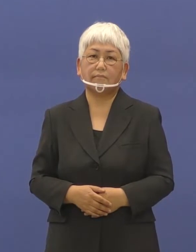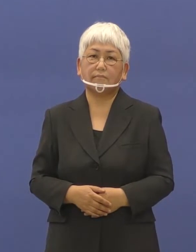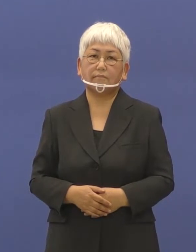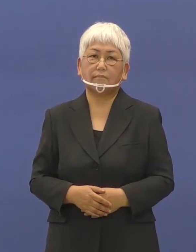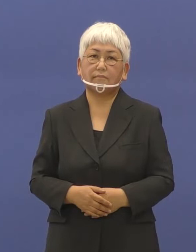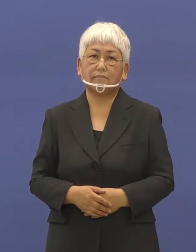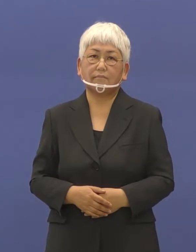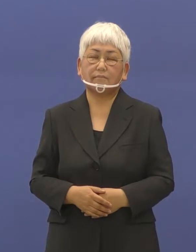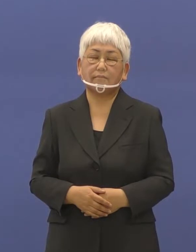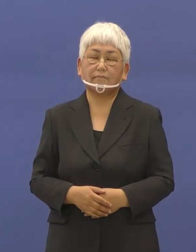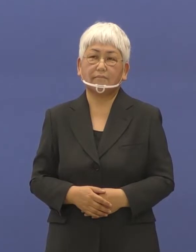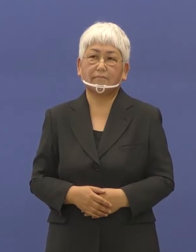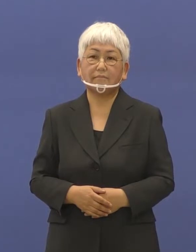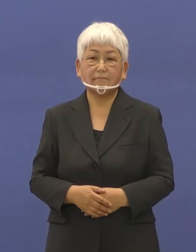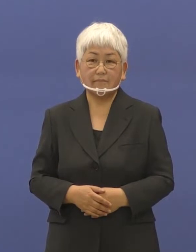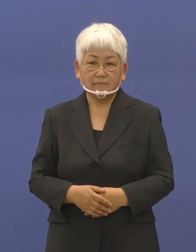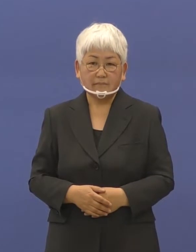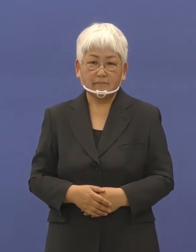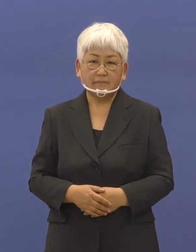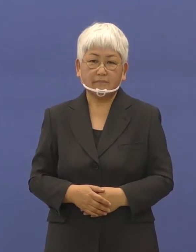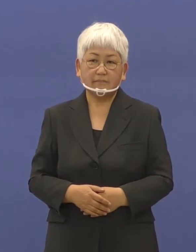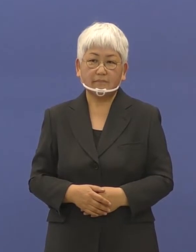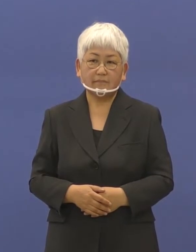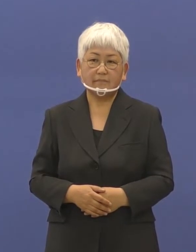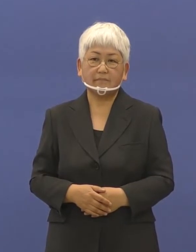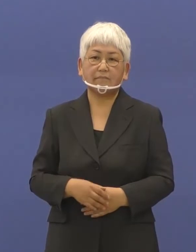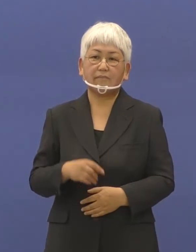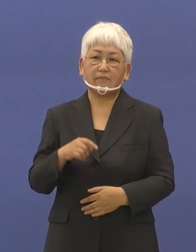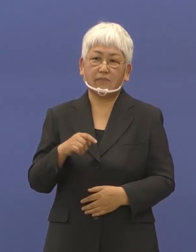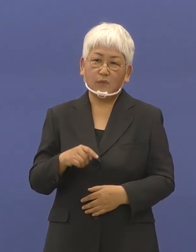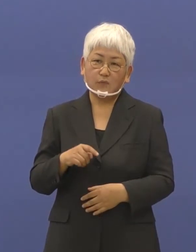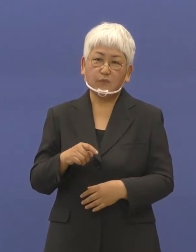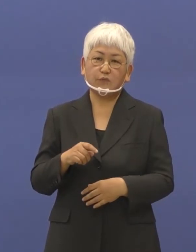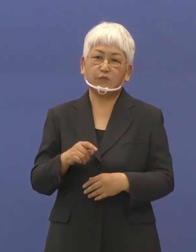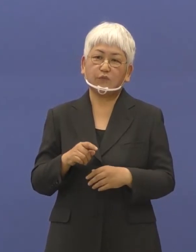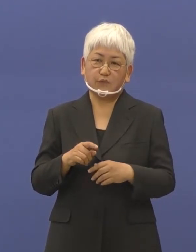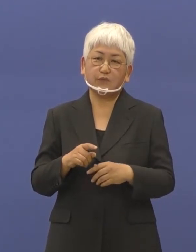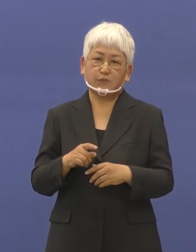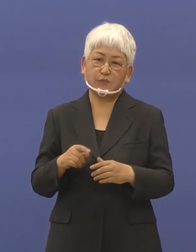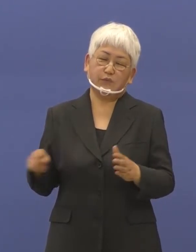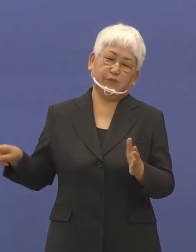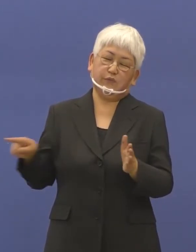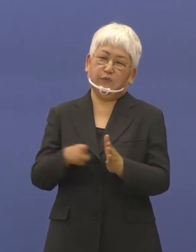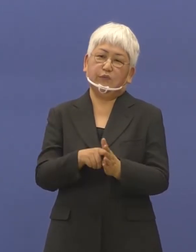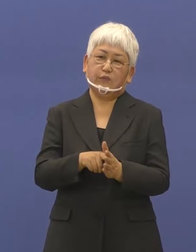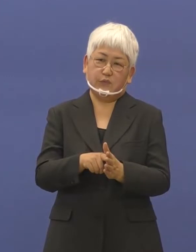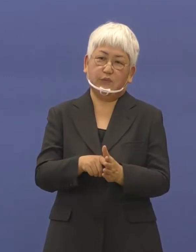そうですね、まあ、そういう、こう形を作れた15年だったと思います。